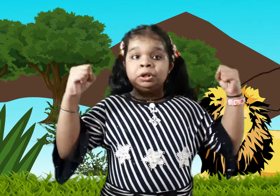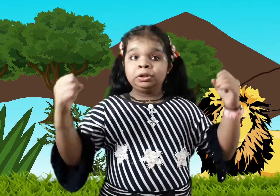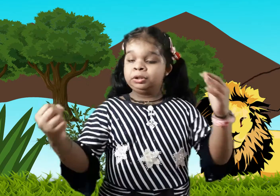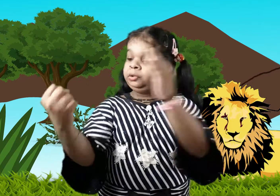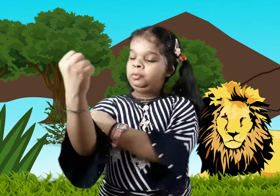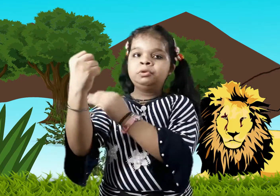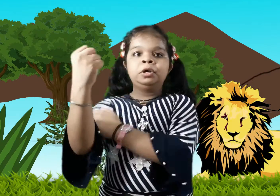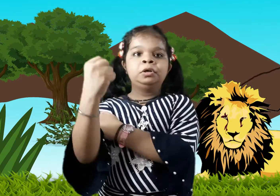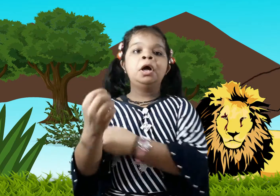जाओ।